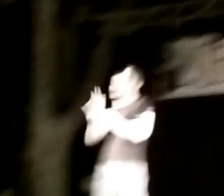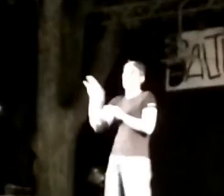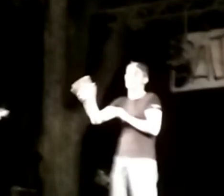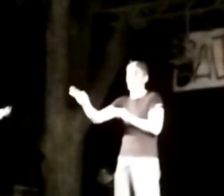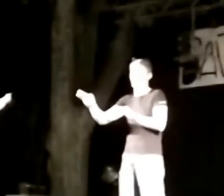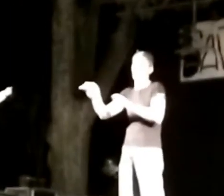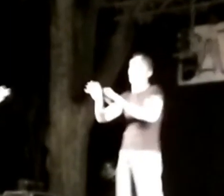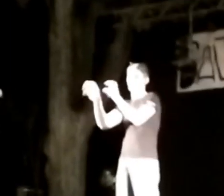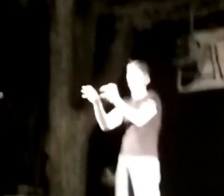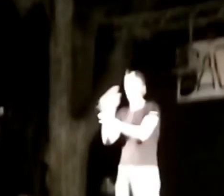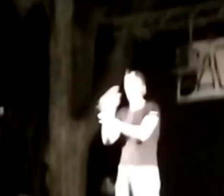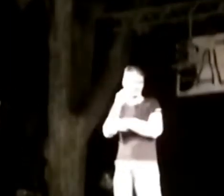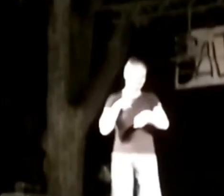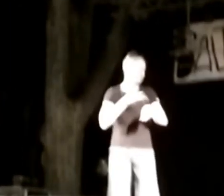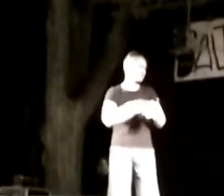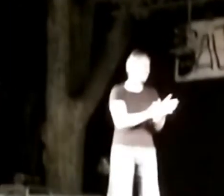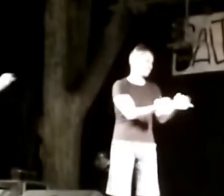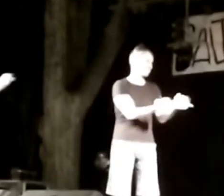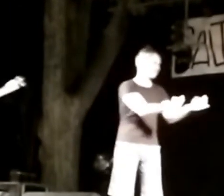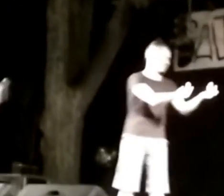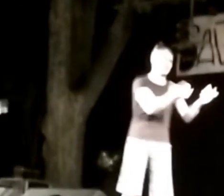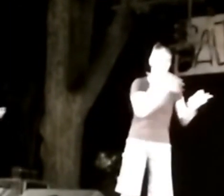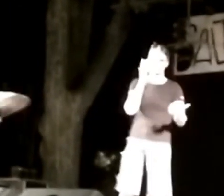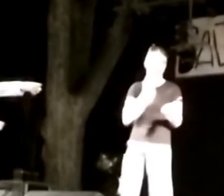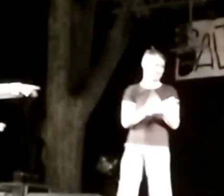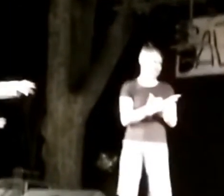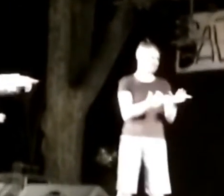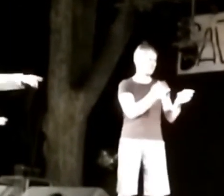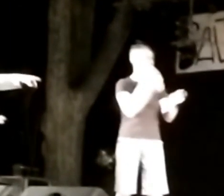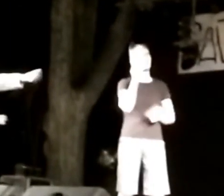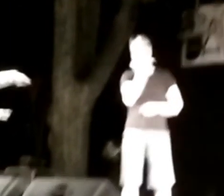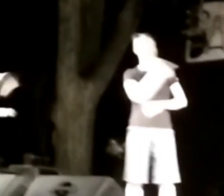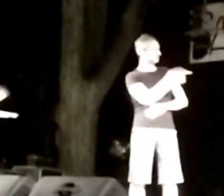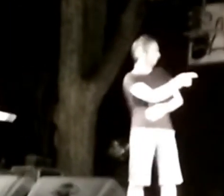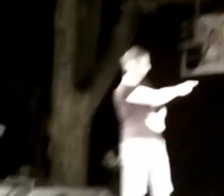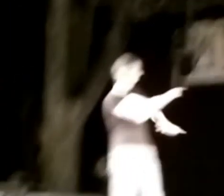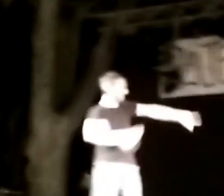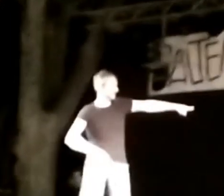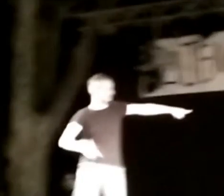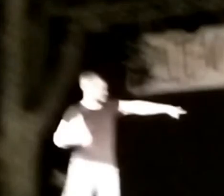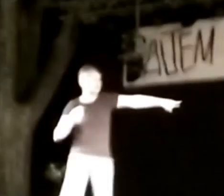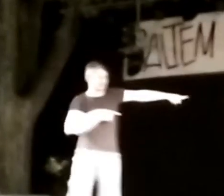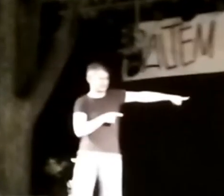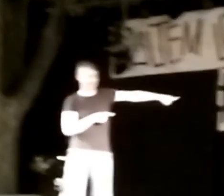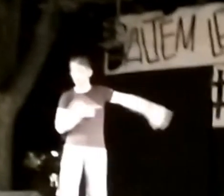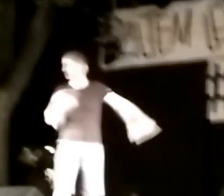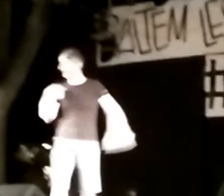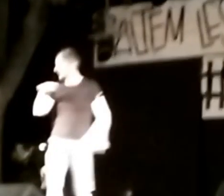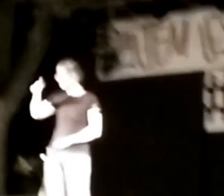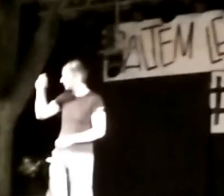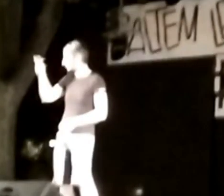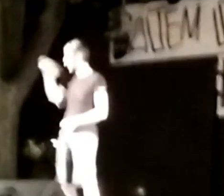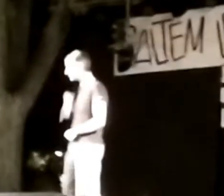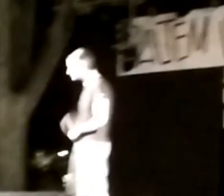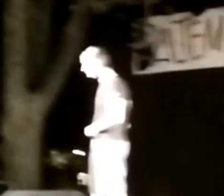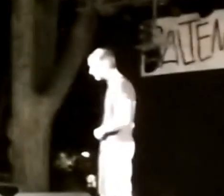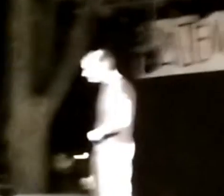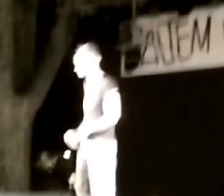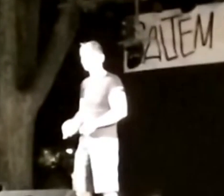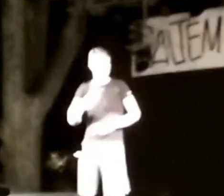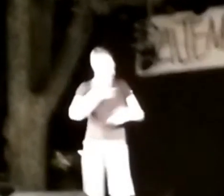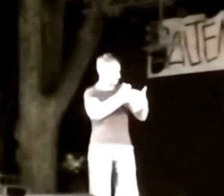i bueno, falta, saps? Així que vagi alleugerant, netegi'm aquest pis i vostè mateix pot obrir... Aquest pis, el primer segon? Pot obrir la porta